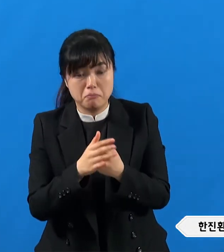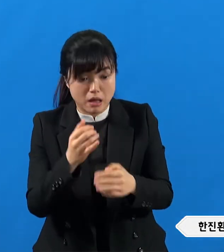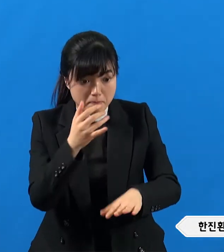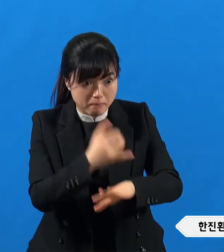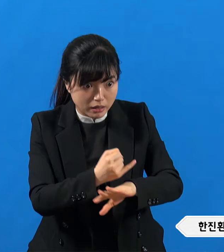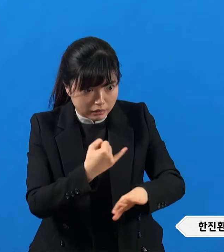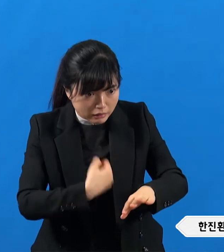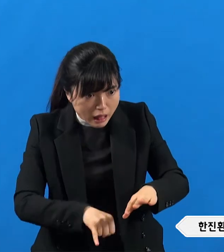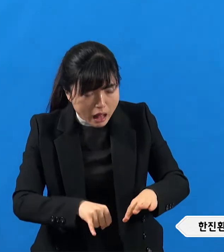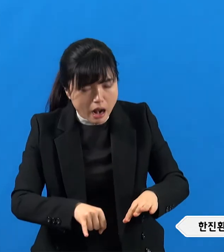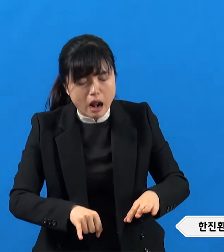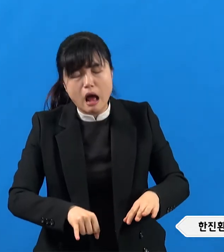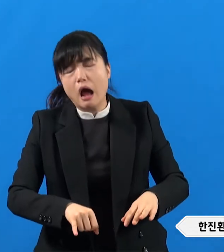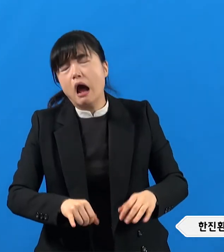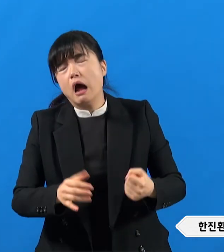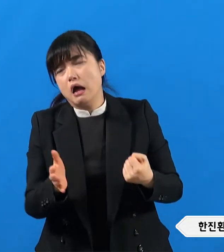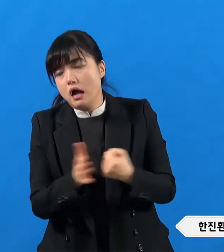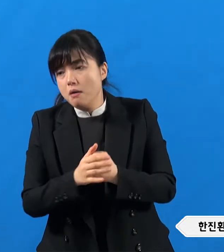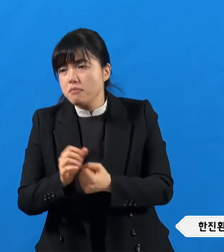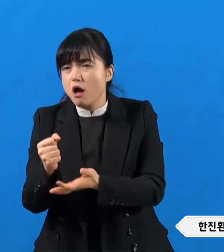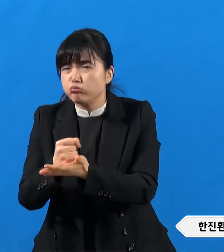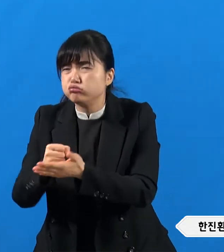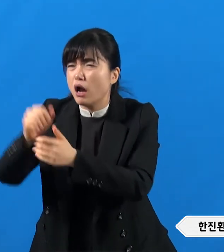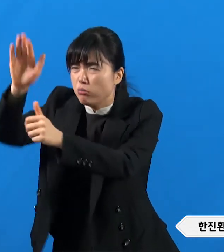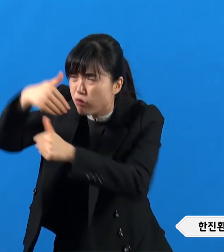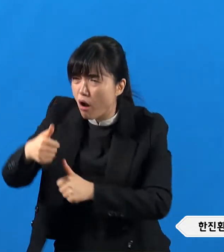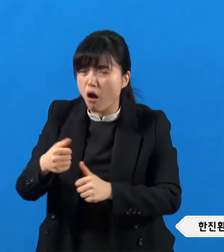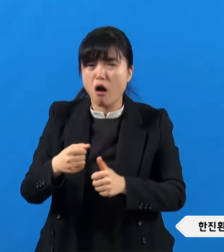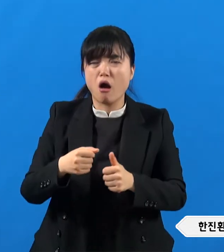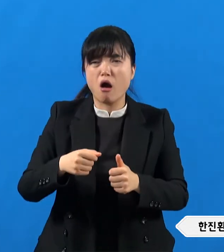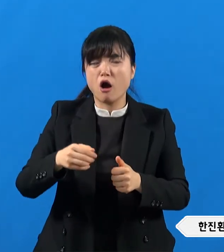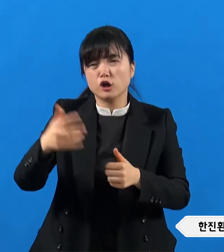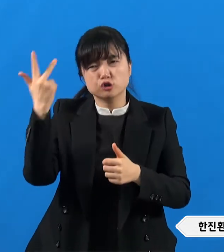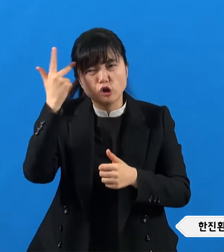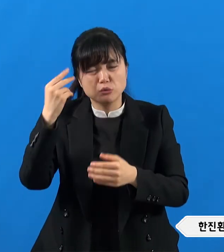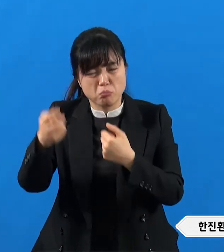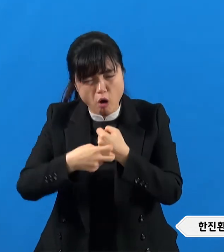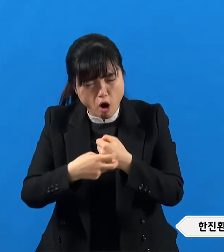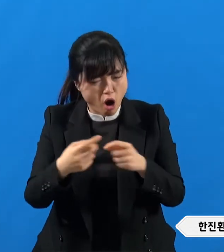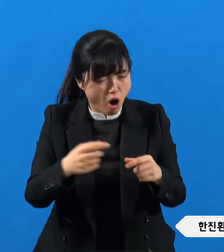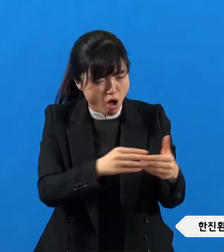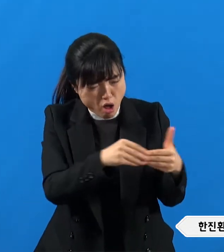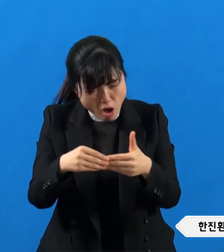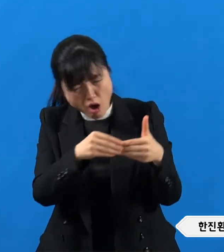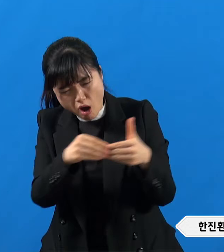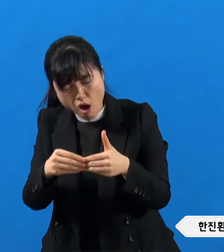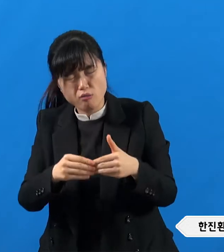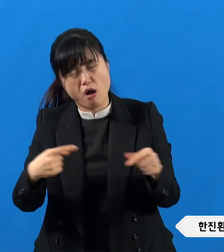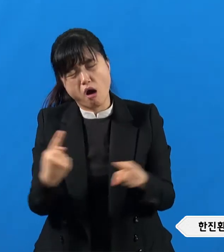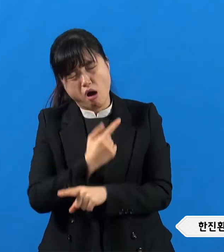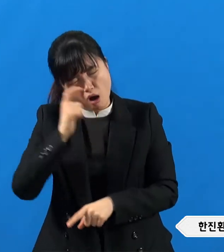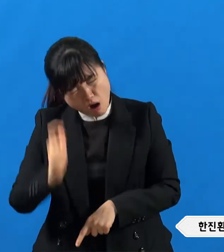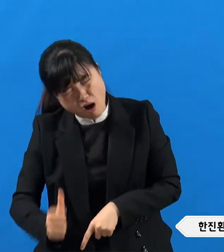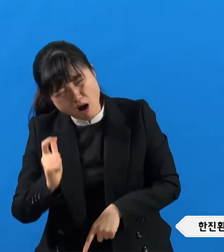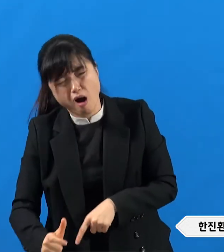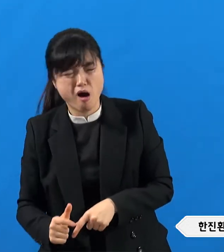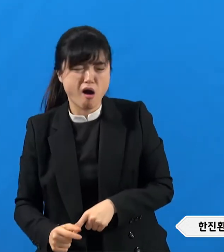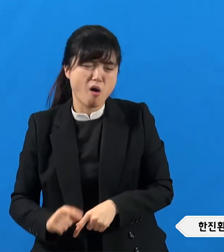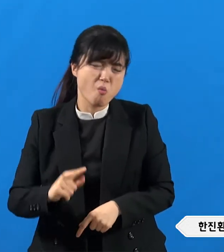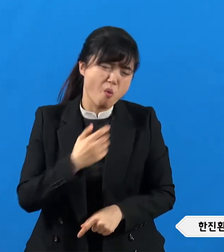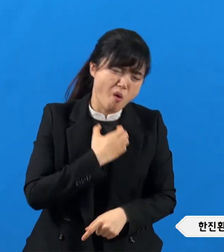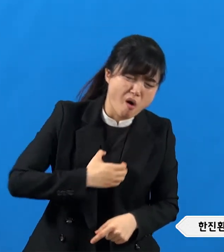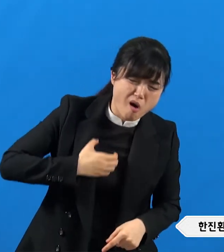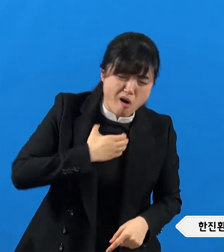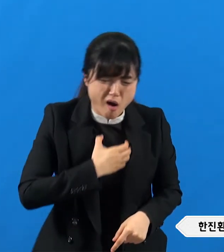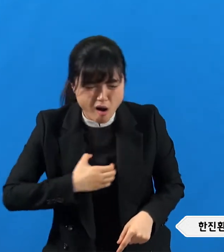아무리 무당 불러다가 구슬하고 정신병원에 집어넣고 해도 낫지를 않습니다. 이러다가 딸 시집도 못